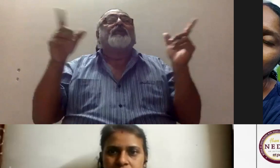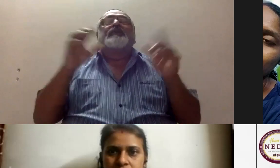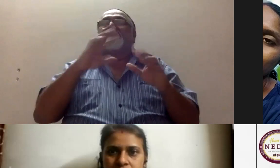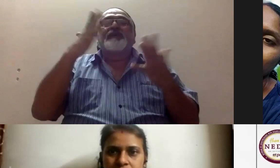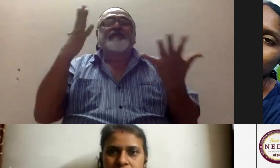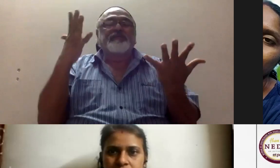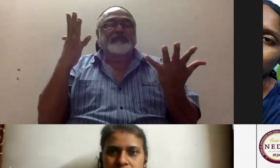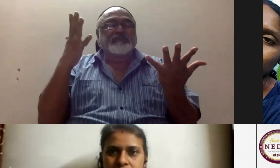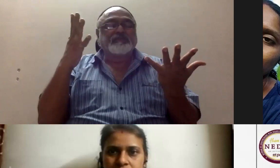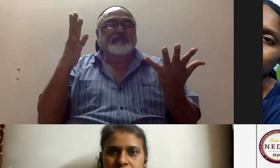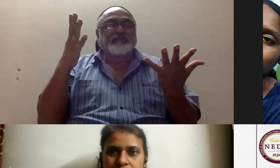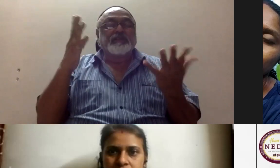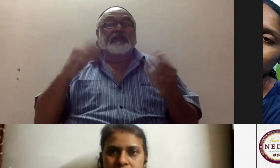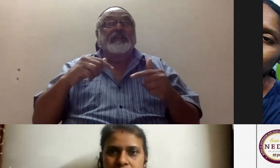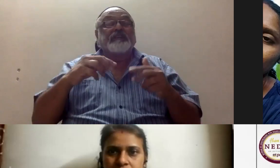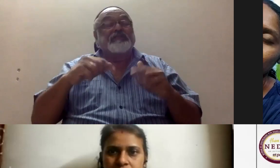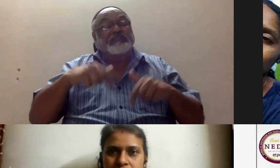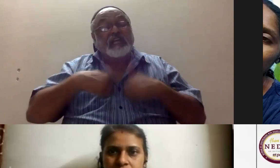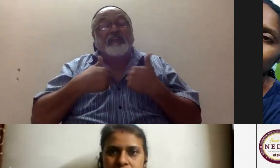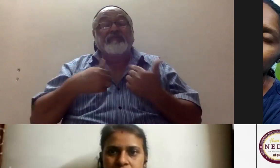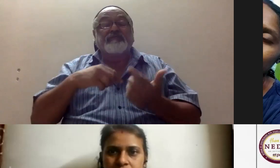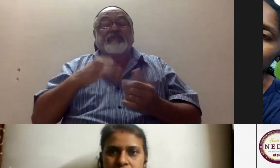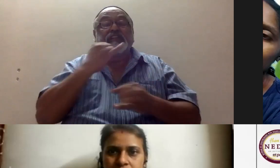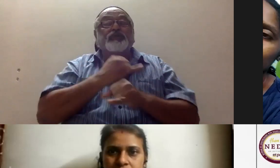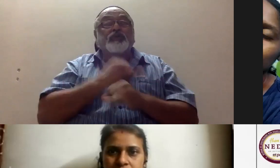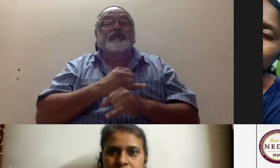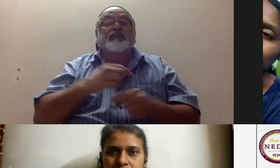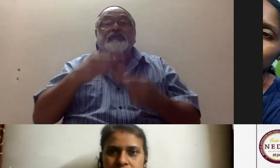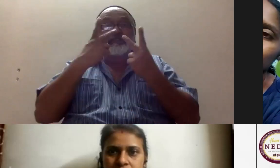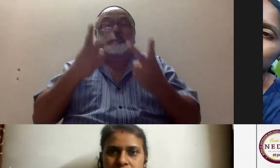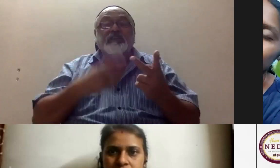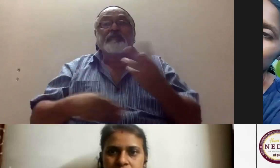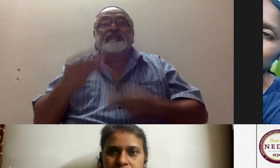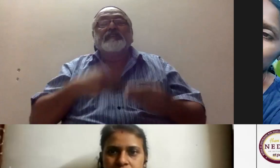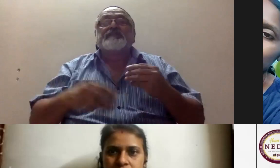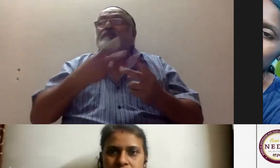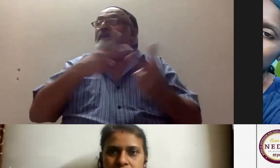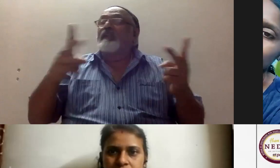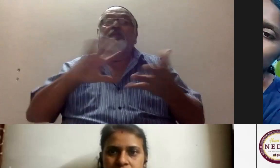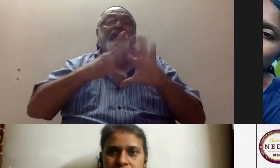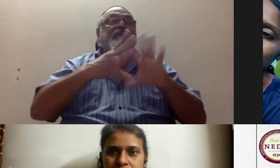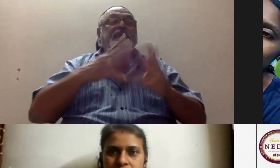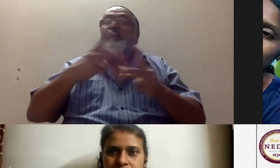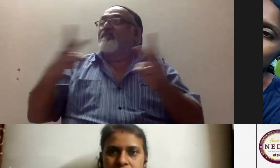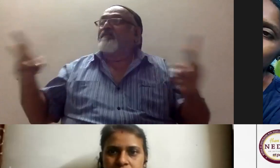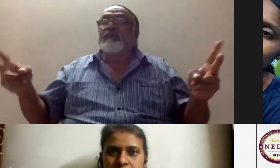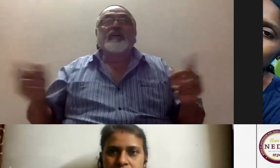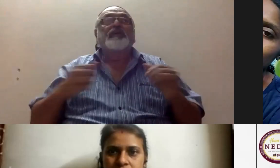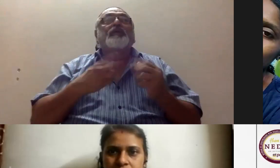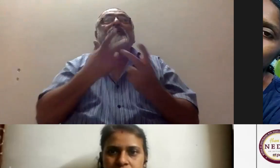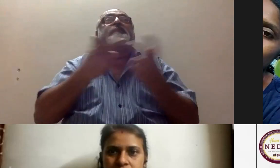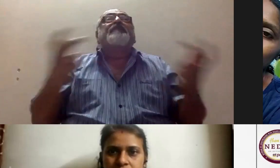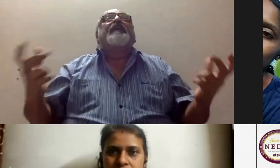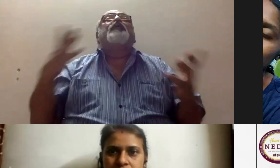अगर स्वरोजगार हम सारे इंस्टीट्यूशंस में देखते हैं कि बिजनेस करते हैं, प्रोडक्ट्स बनाते हैं, लेकिन हम क्यों दिवाली तक वेट करते